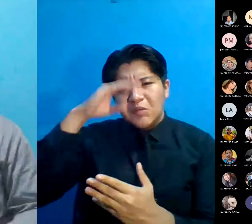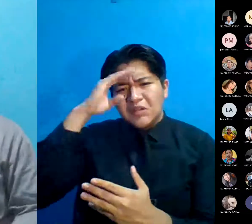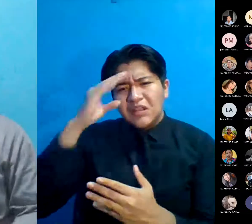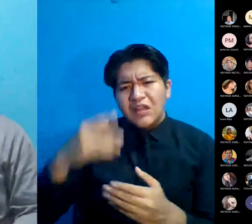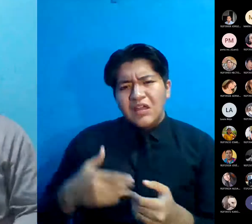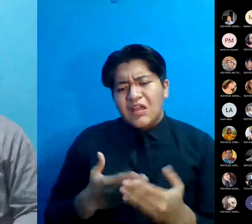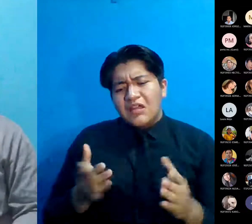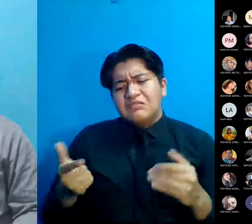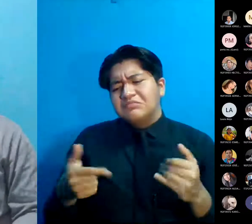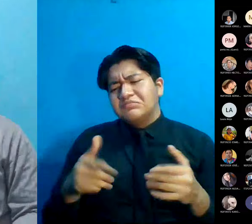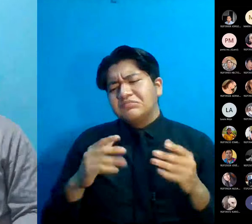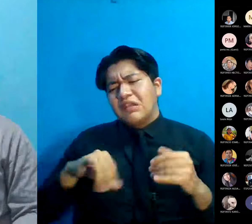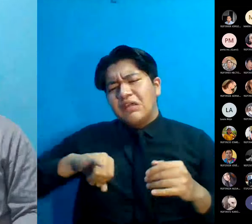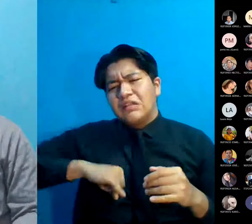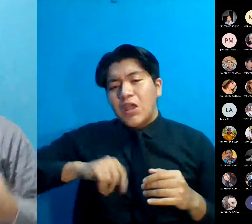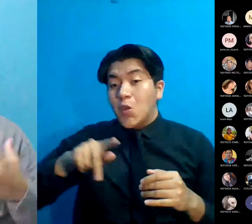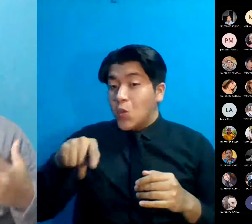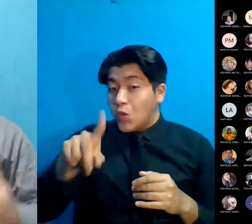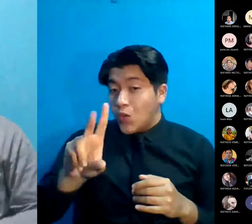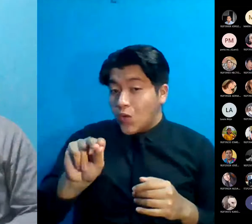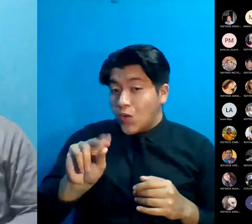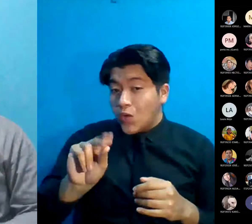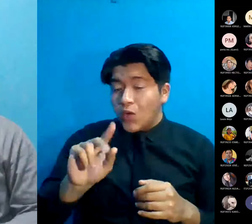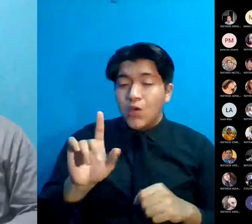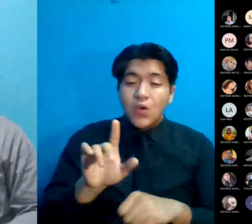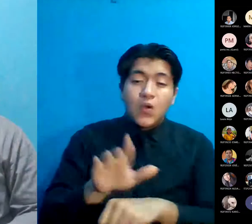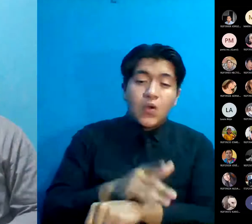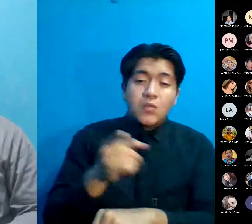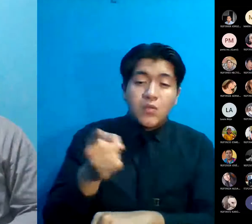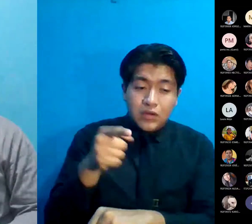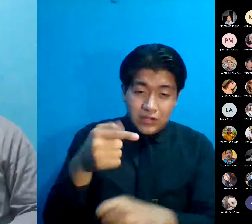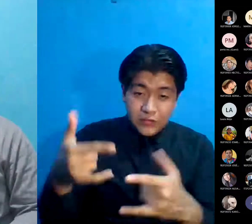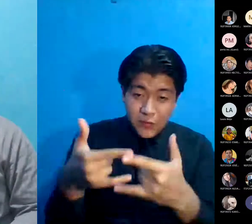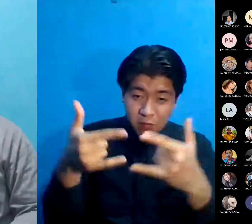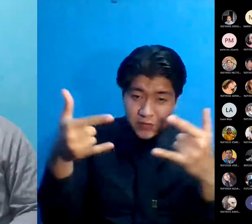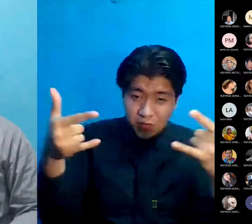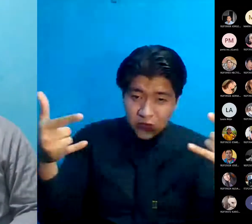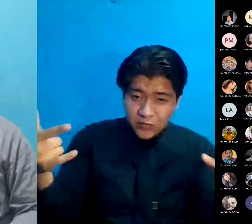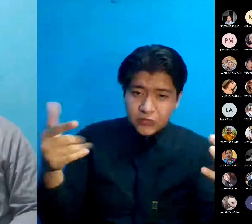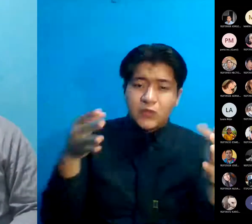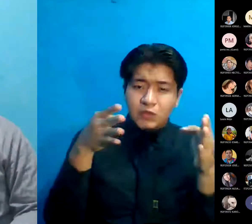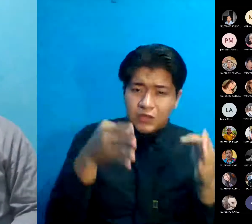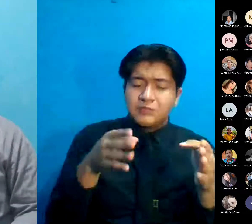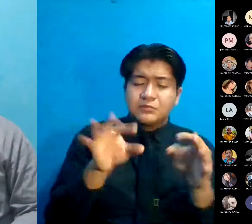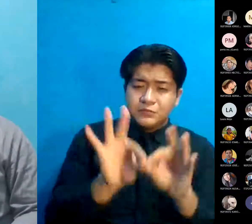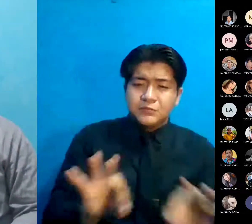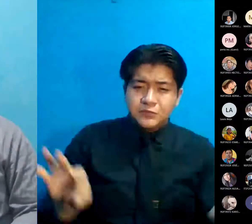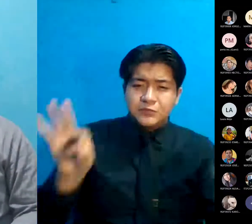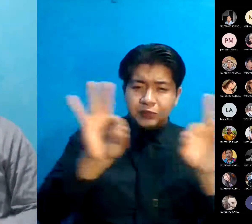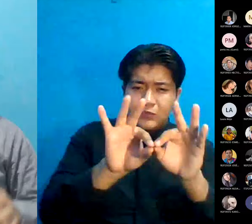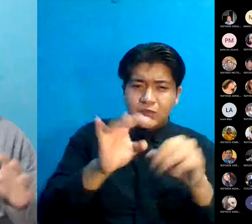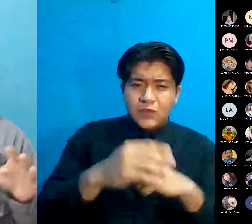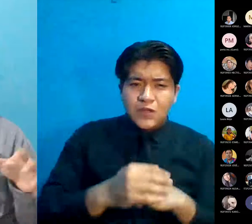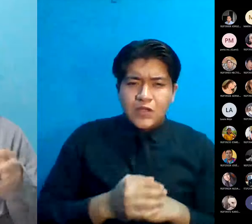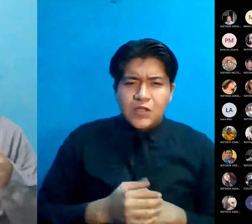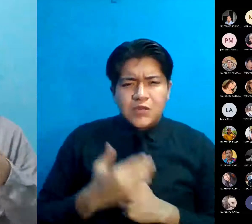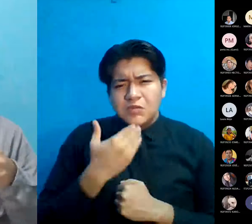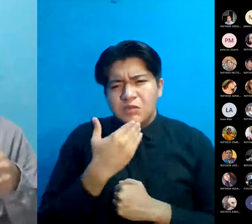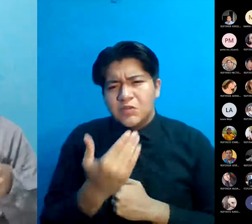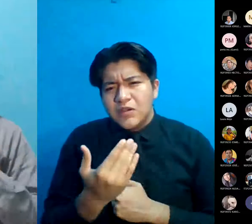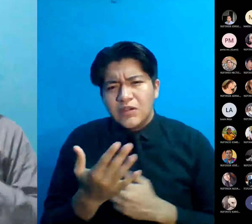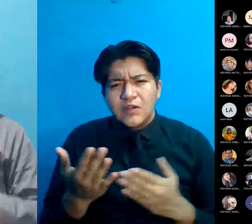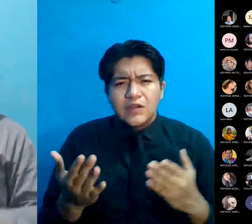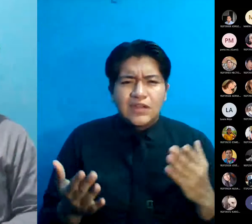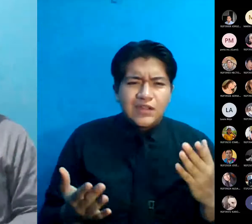aspecto histórico del cual no está documentado, así mucha falta también esa parte. Y bueno, se crea la